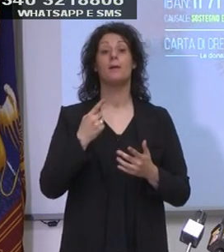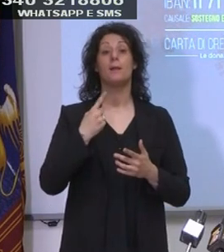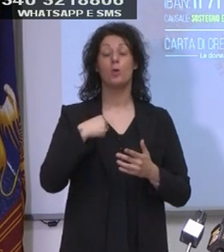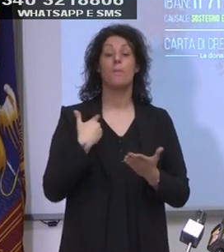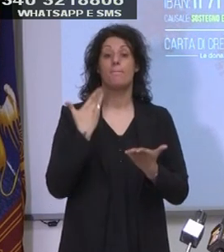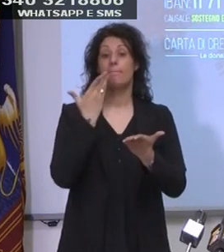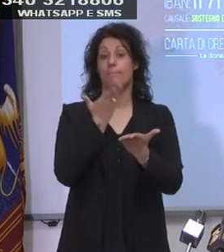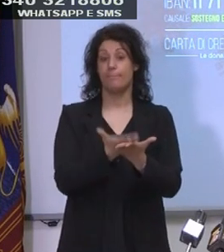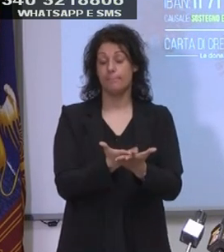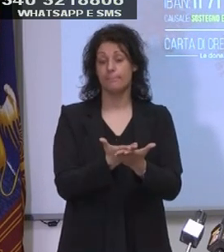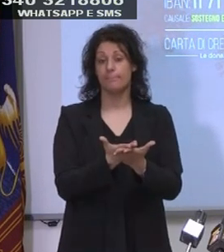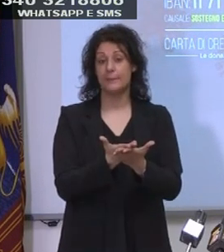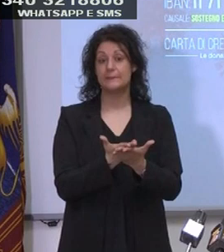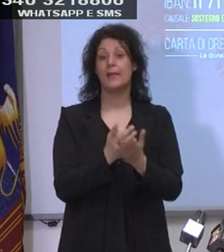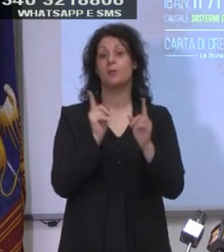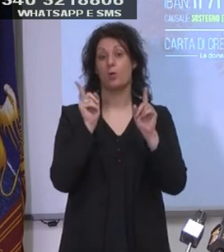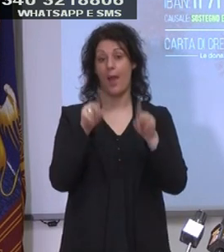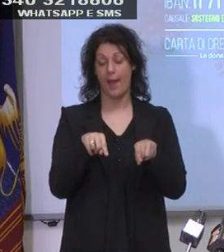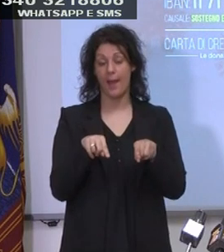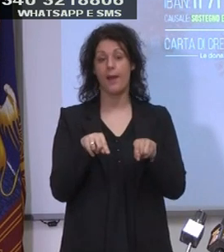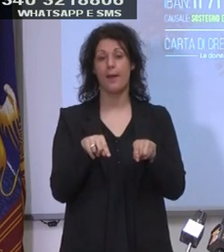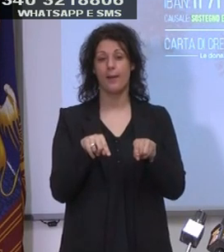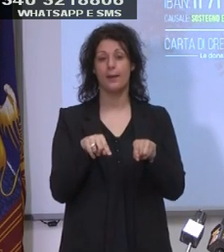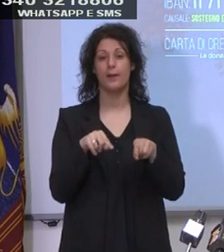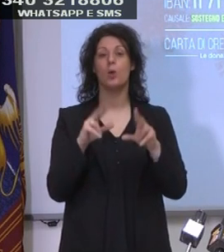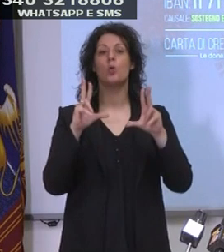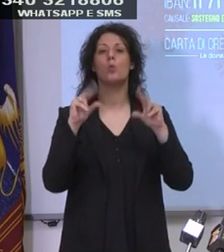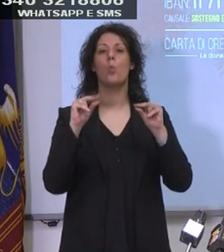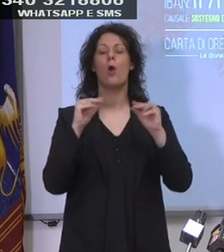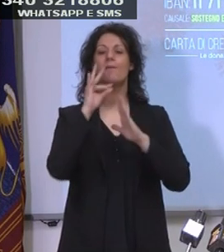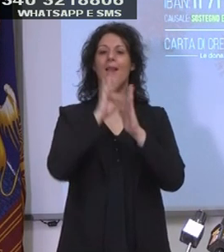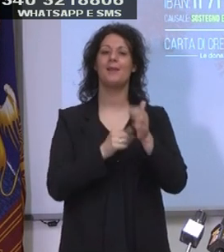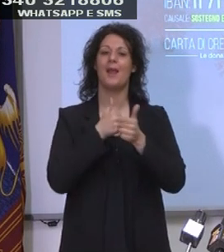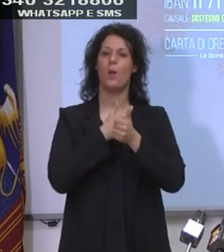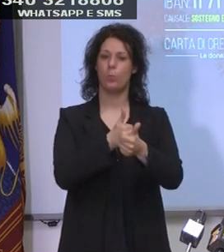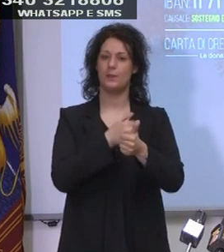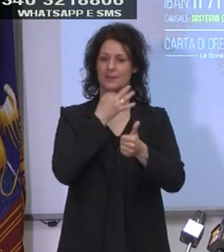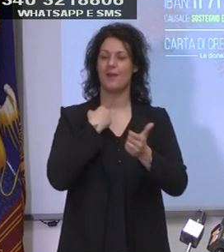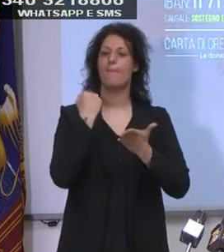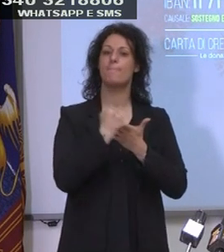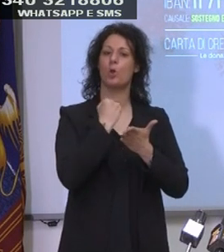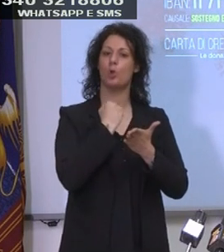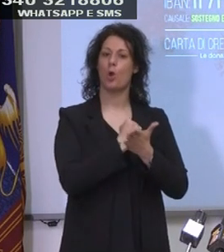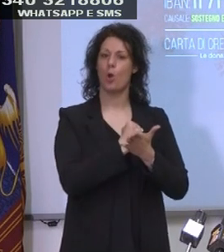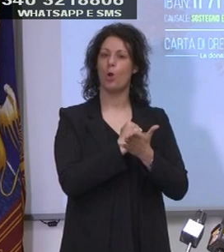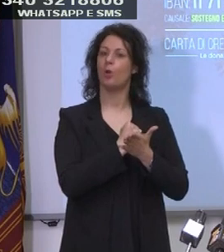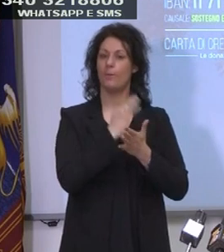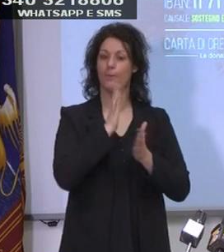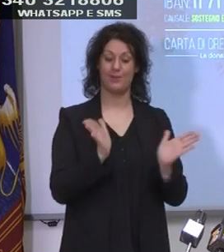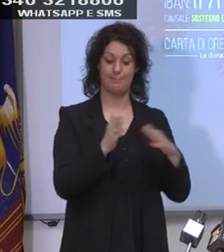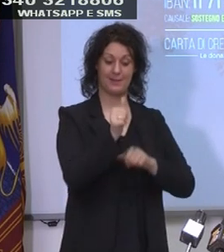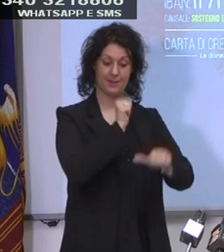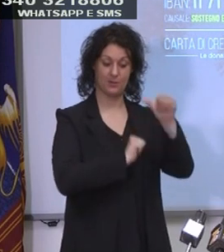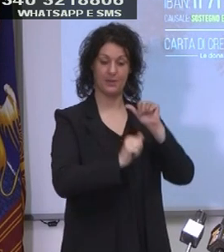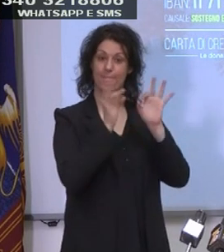mi ero impegnata insomma a presentare con loro anche il nuove linee guida e protocollo che la direzione della